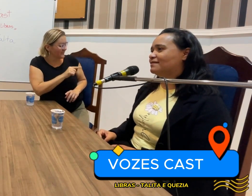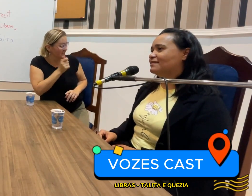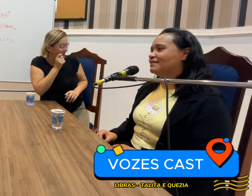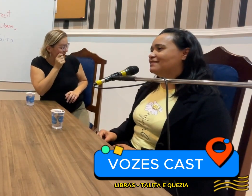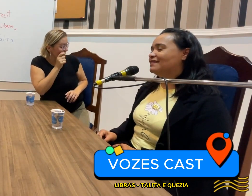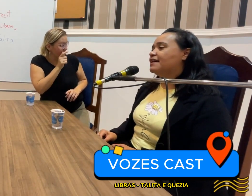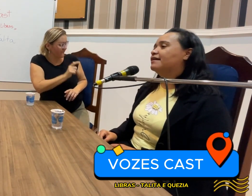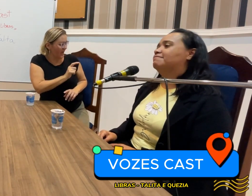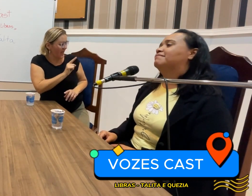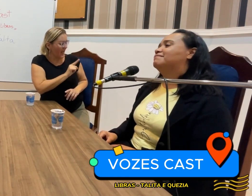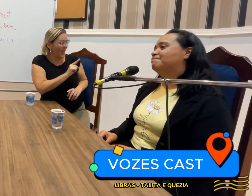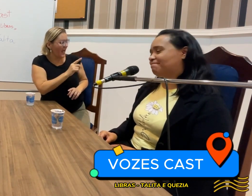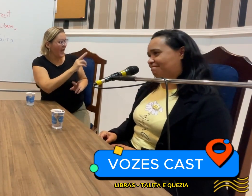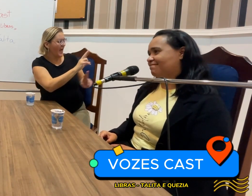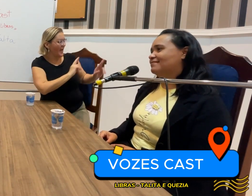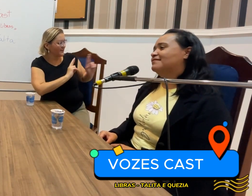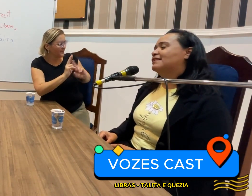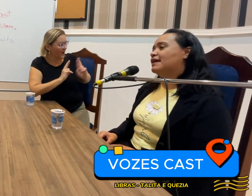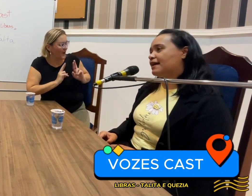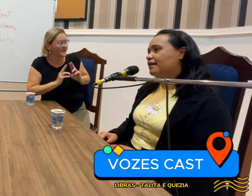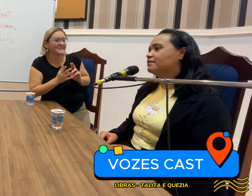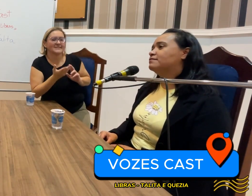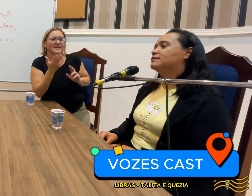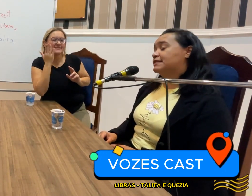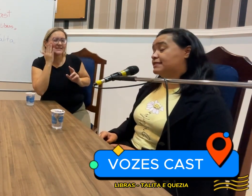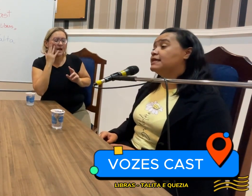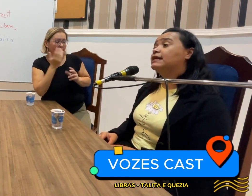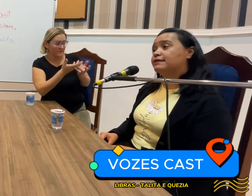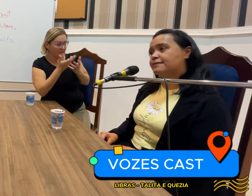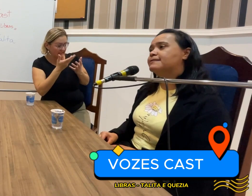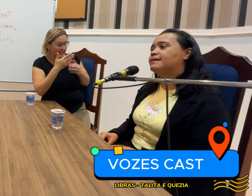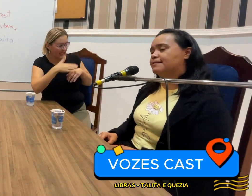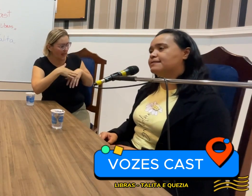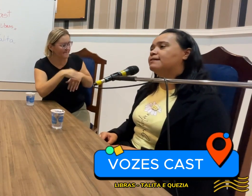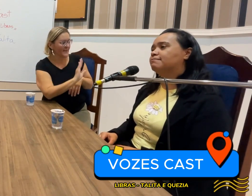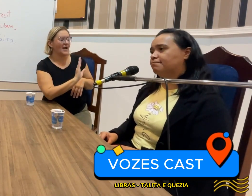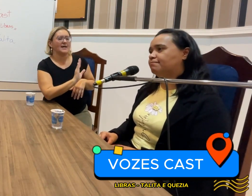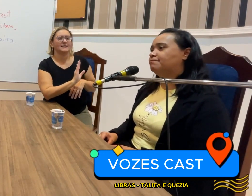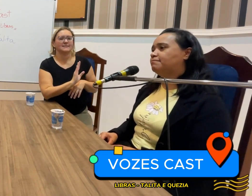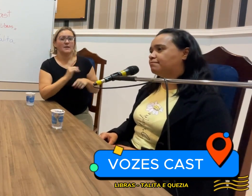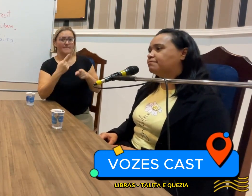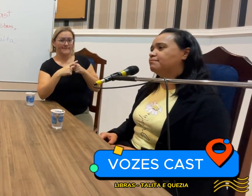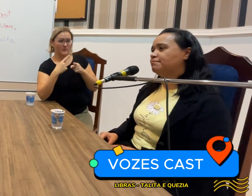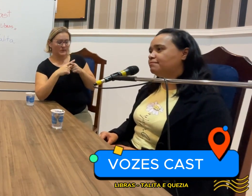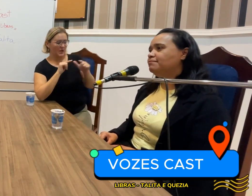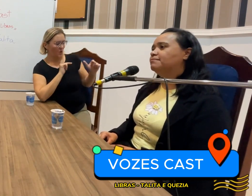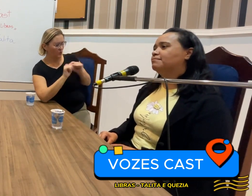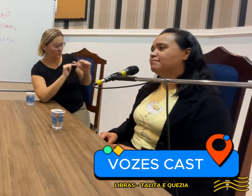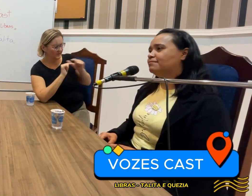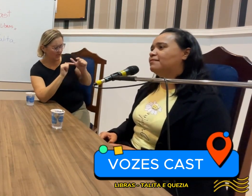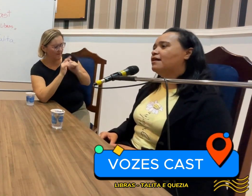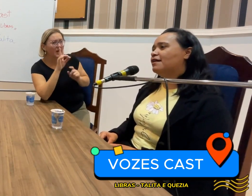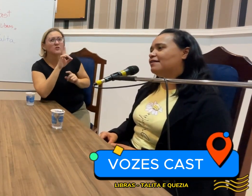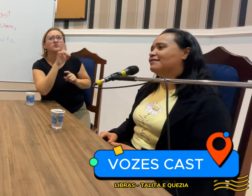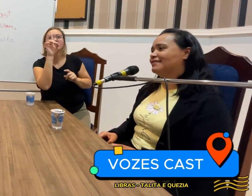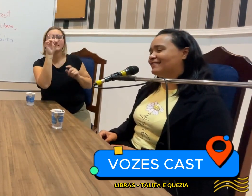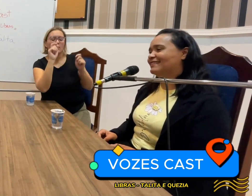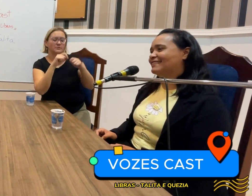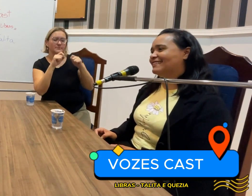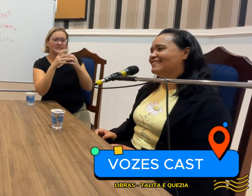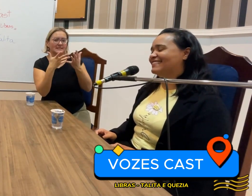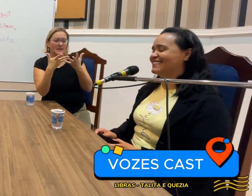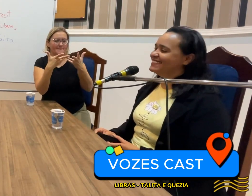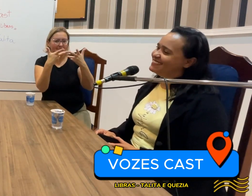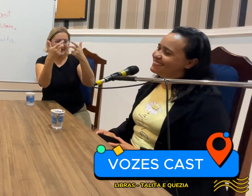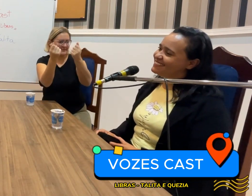mais quer se aprofundar e fazer o melhor para Deus, porque a obra de Deus ela tem que ser feita com excelência.